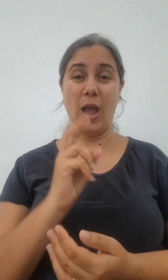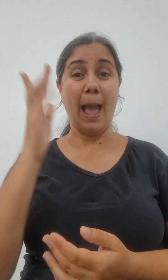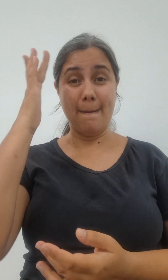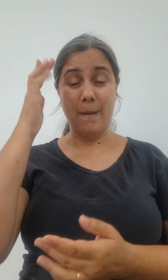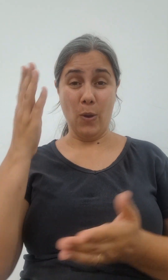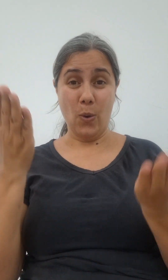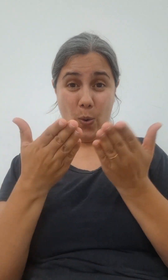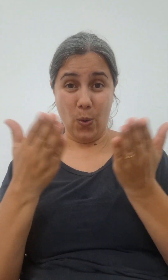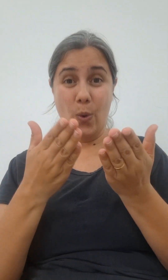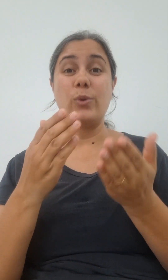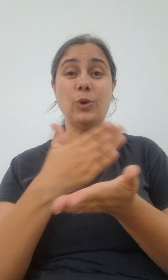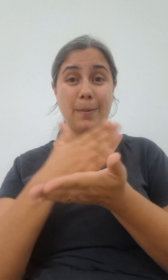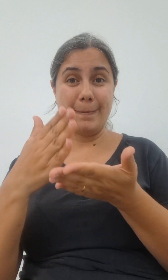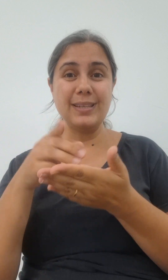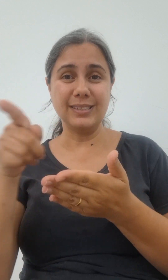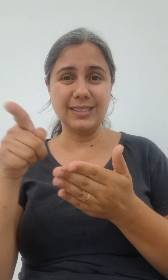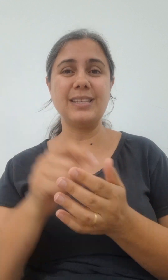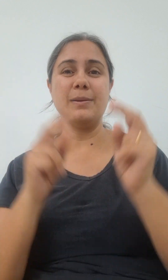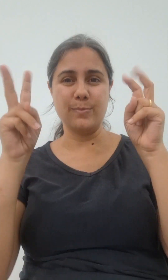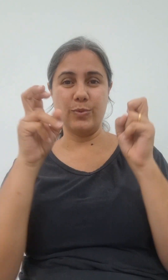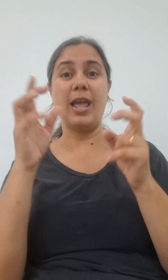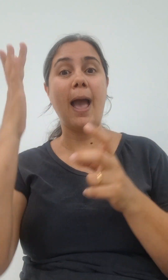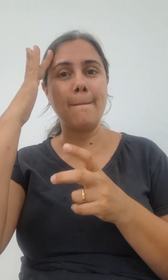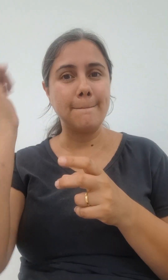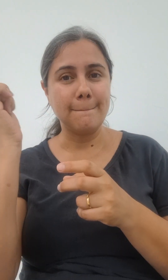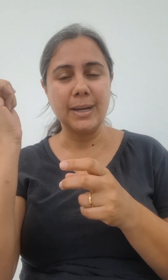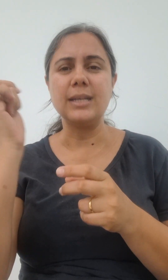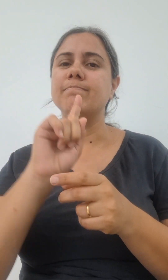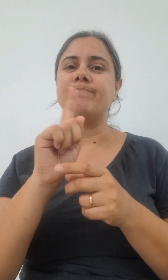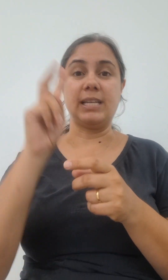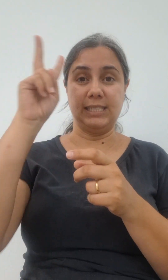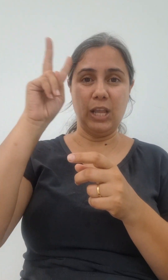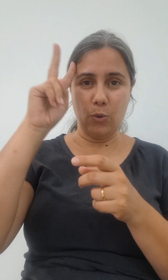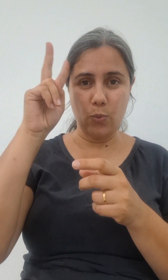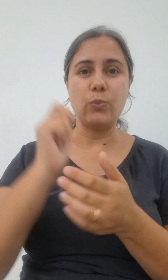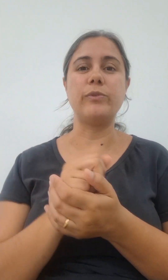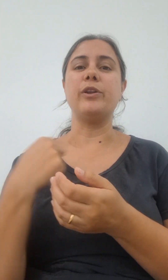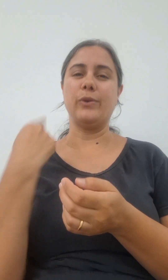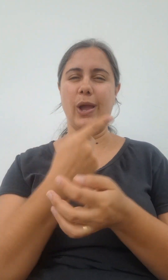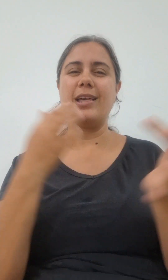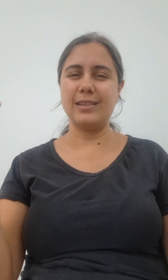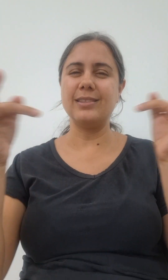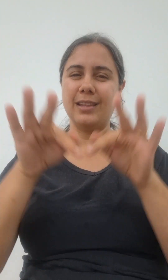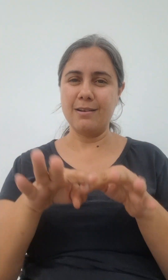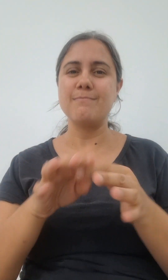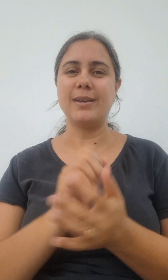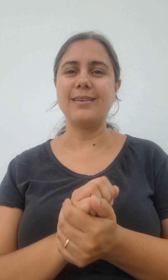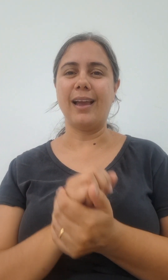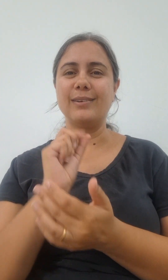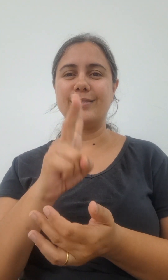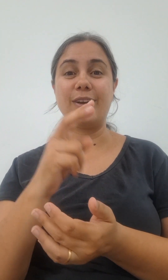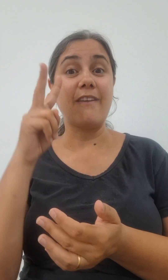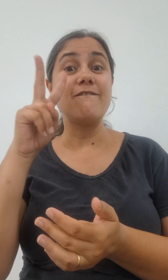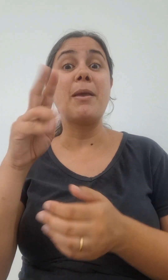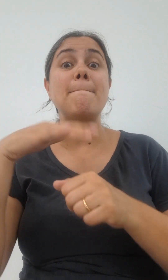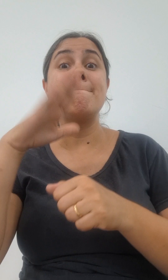histórias. Hoje a gente começou esse tema, amanhã não, segunda a gente termina ele, ok? Para ver